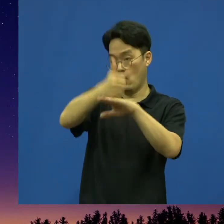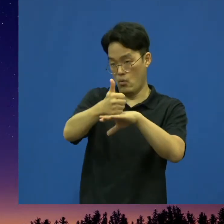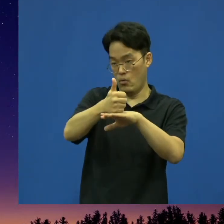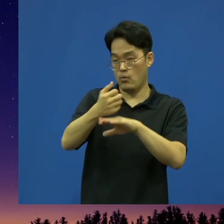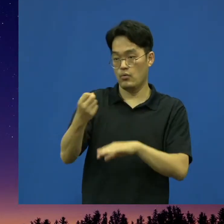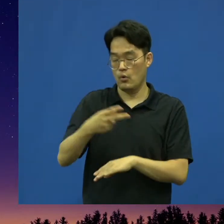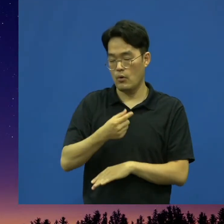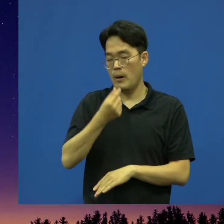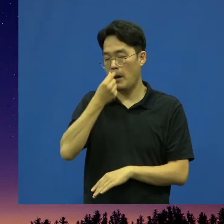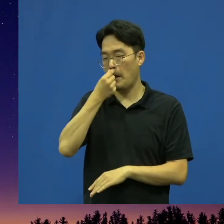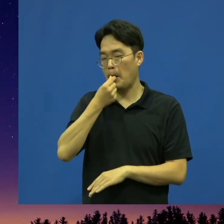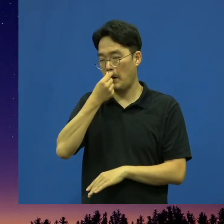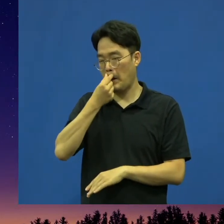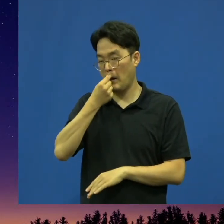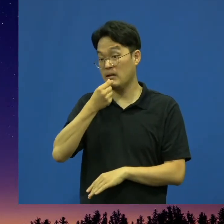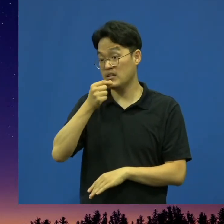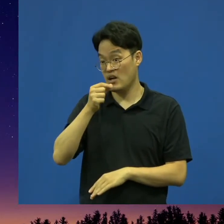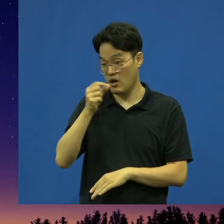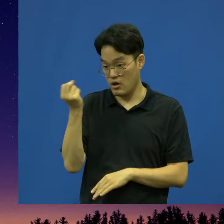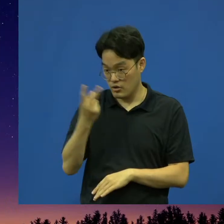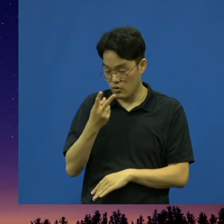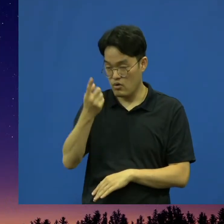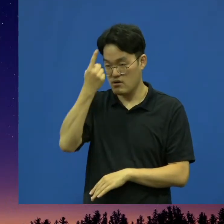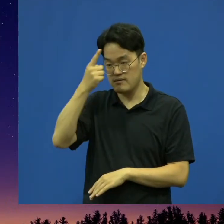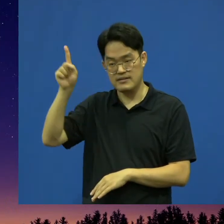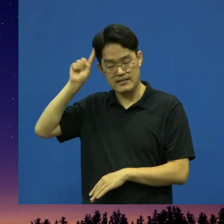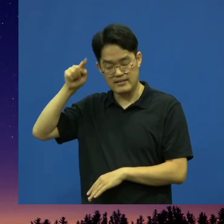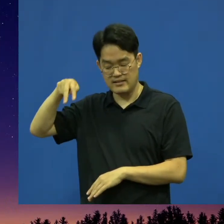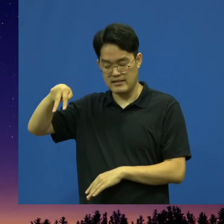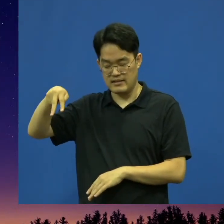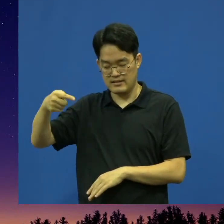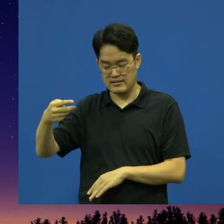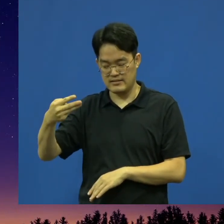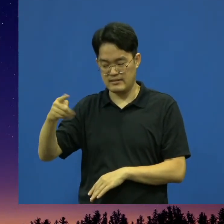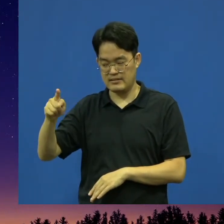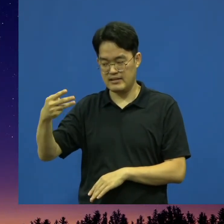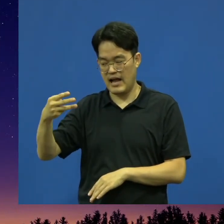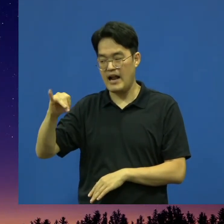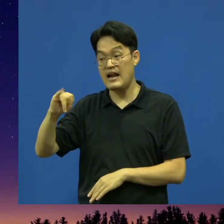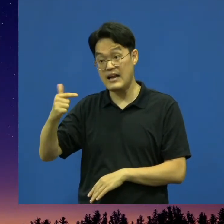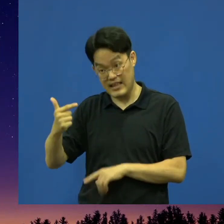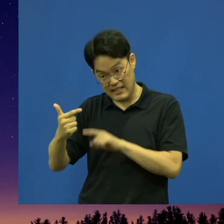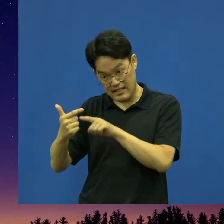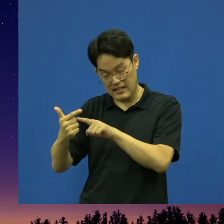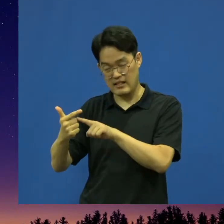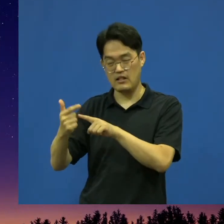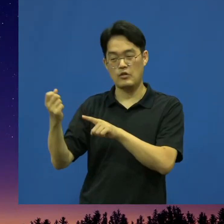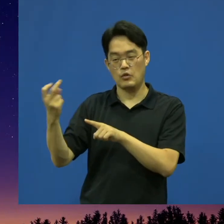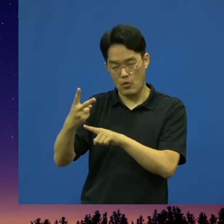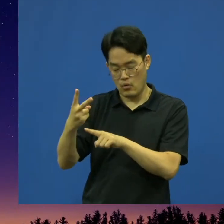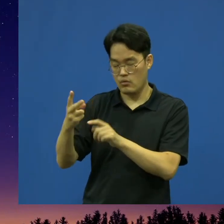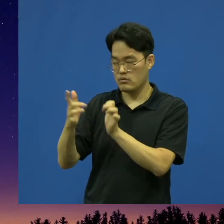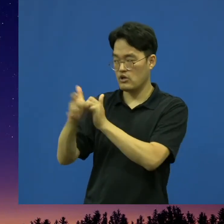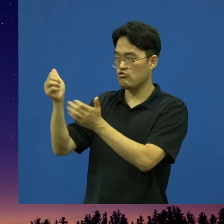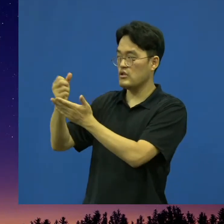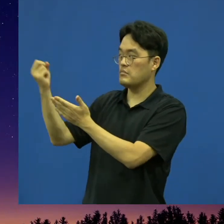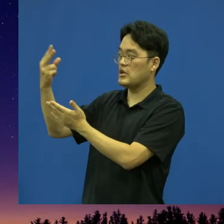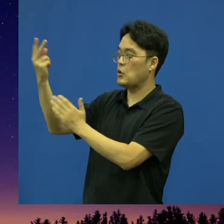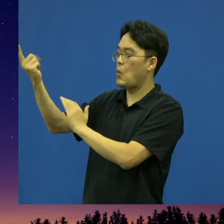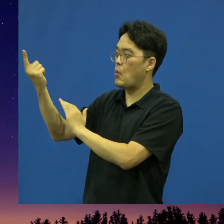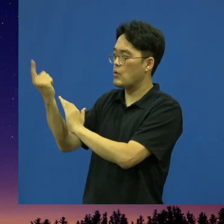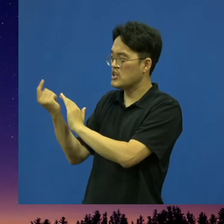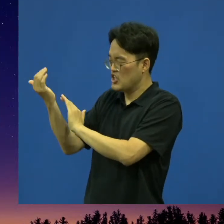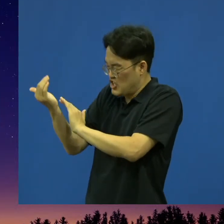스탈린, 무수한 그런 인물들로 상징되다가 주님이 오시기 직전에 종말의